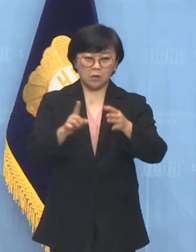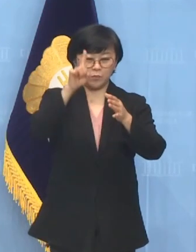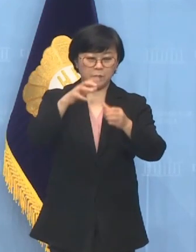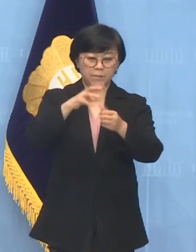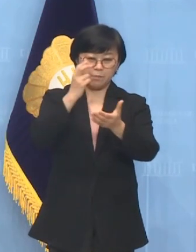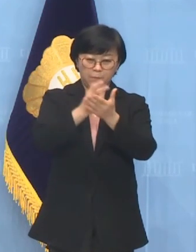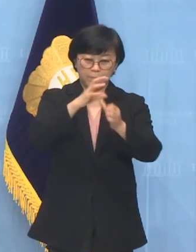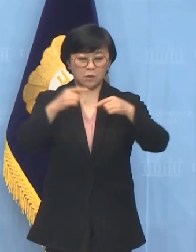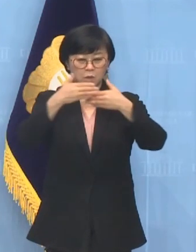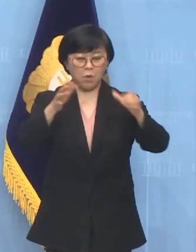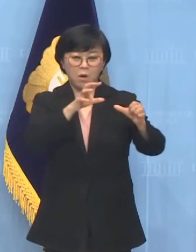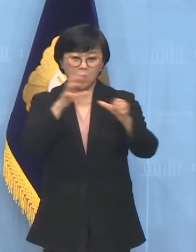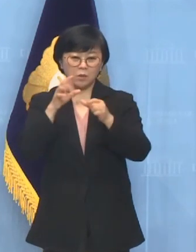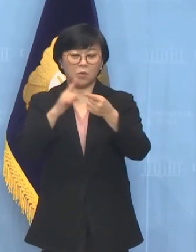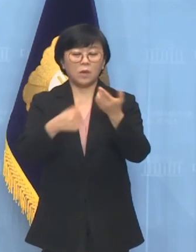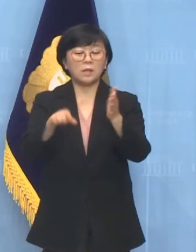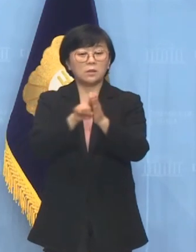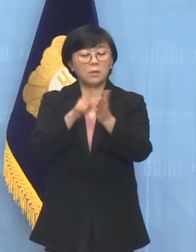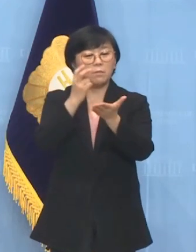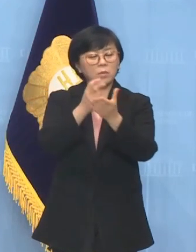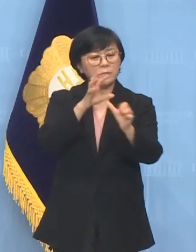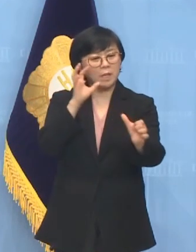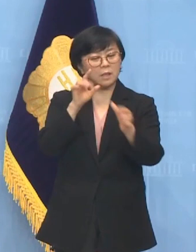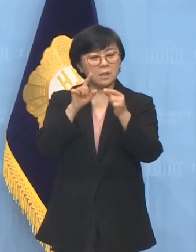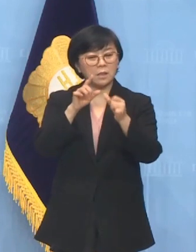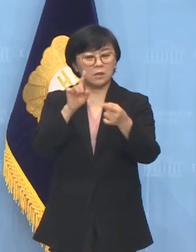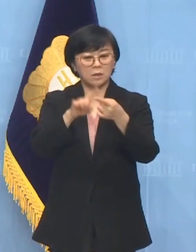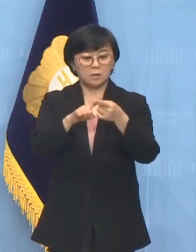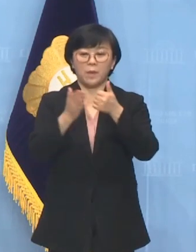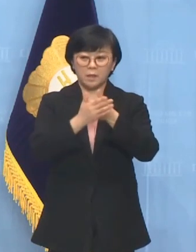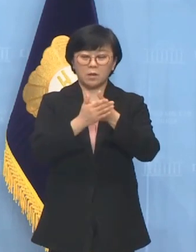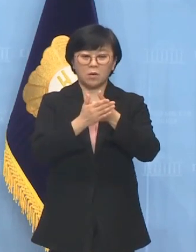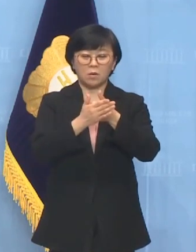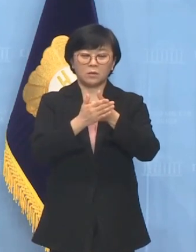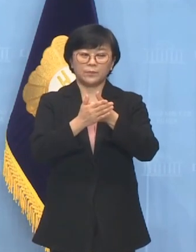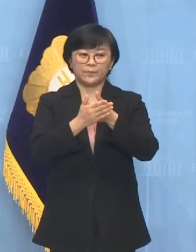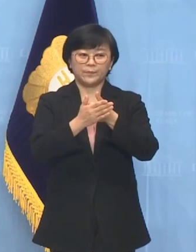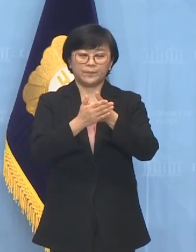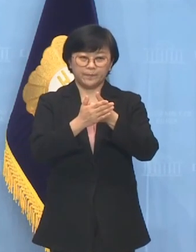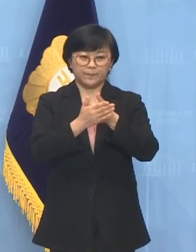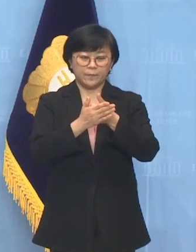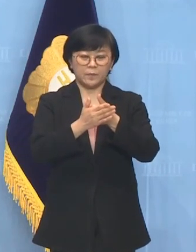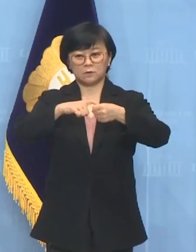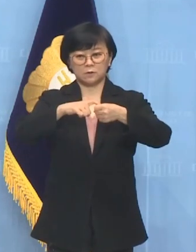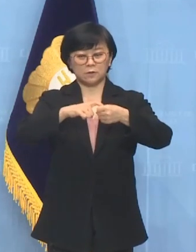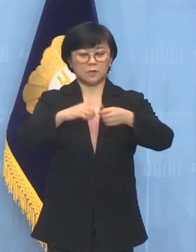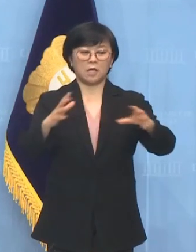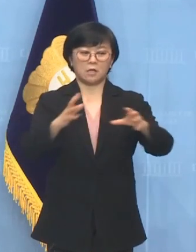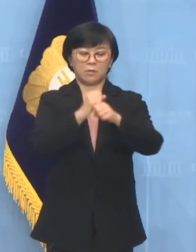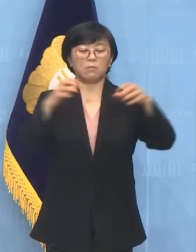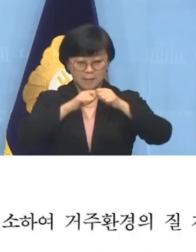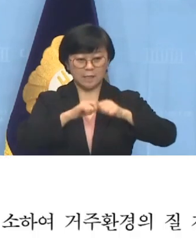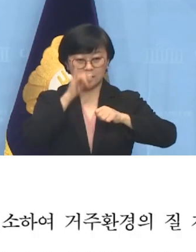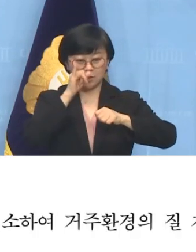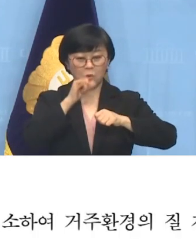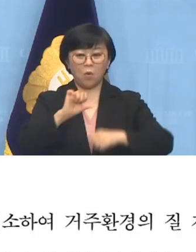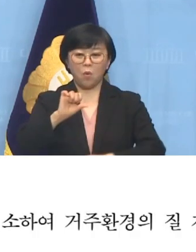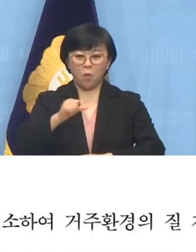규제나 용적률 규제를 완화해드림으로써 인센티브로 작동하게 되고 한마디로 말해서 타운하우스 형태로 개념이